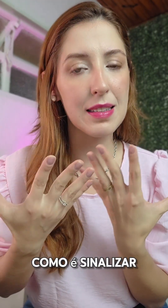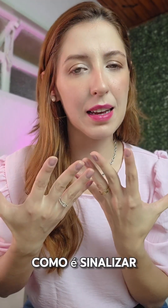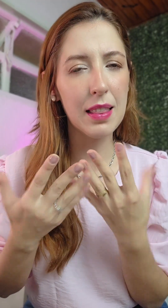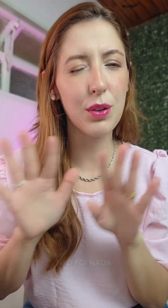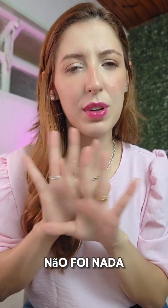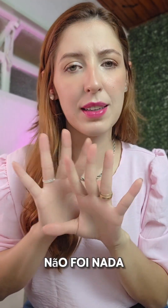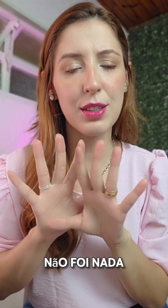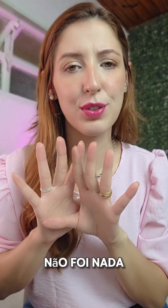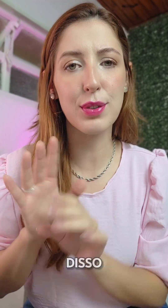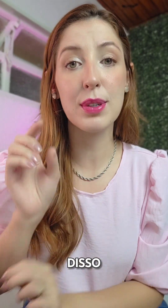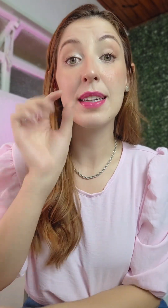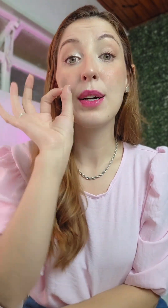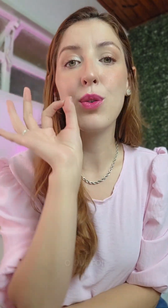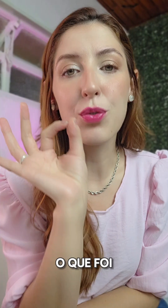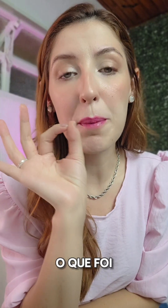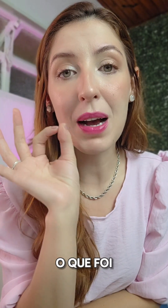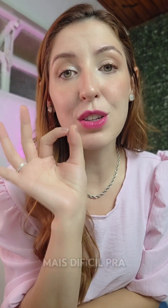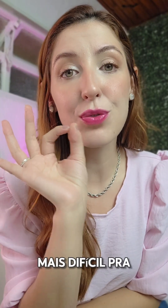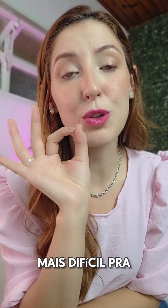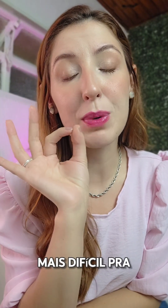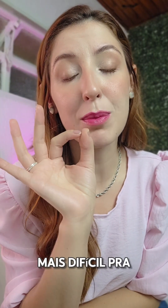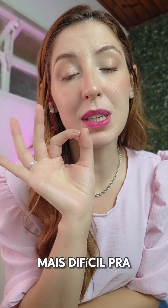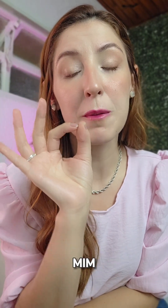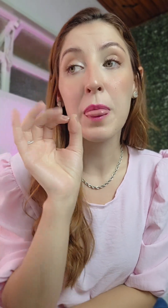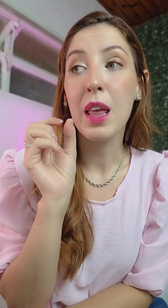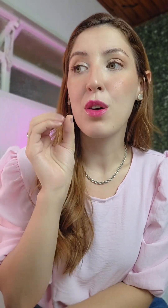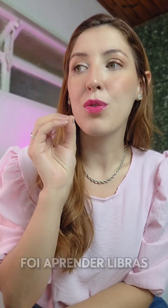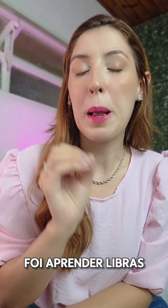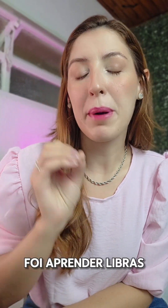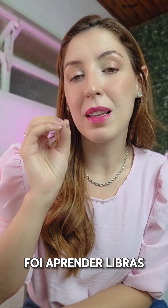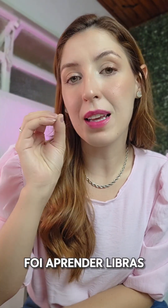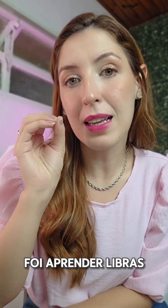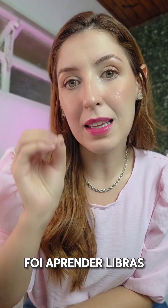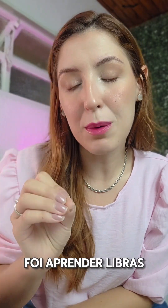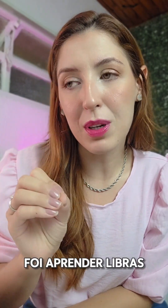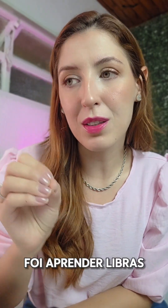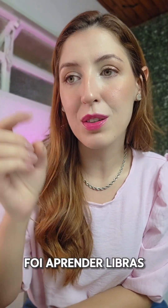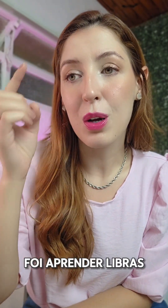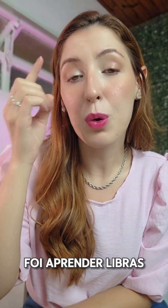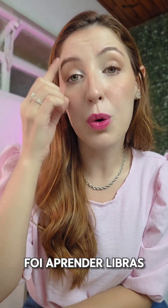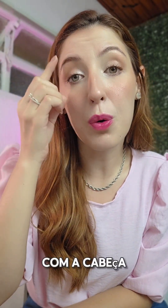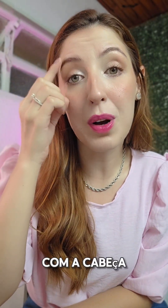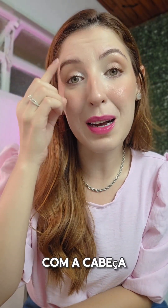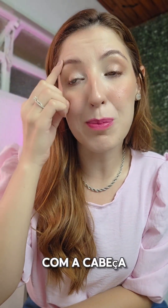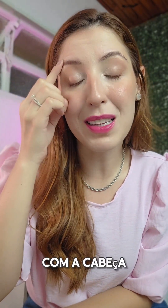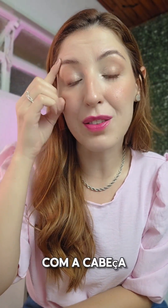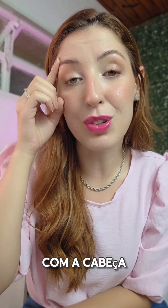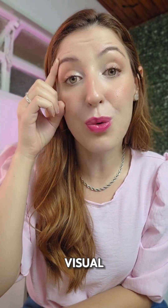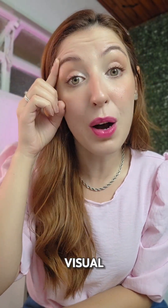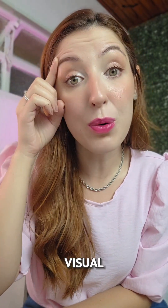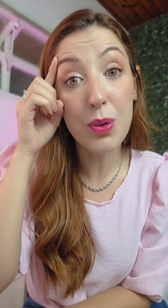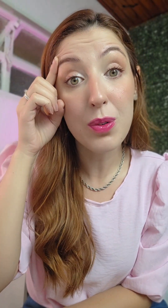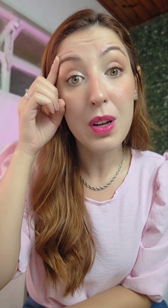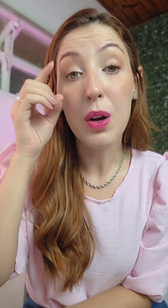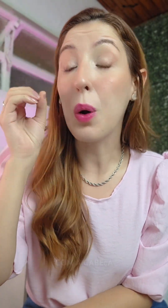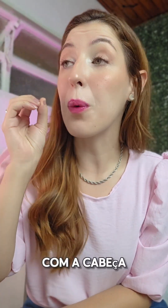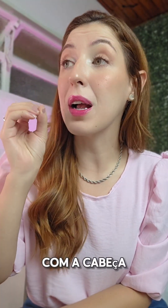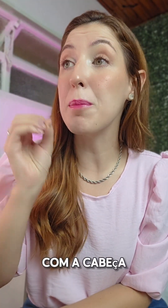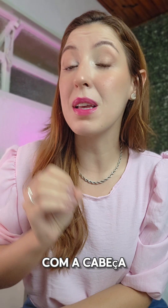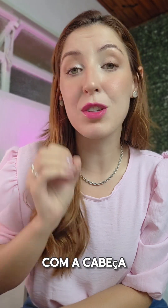sinalizar, não foi nada disso. O que foi mais difícil para mim foi aprender Libras com a cabeça visual, com a cabeça de